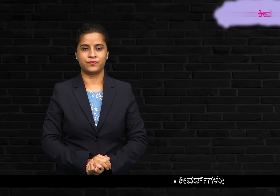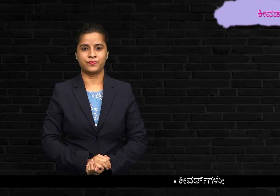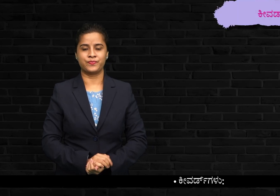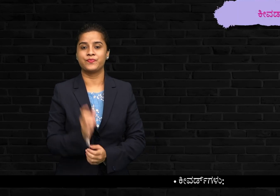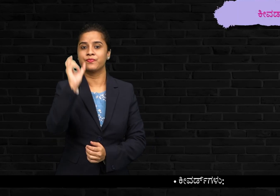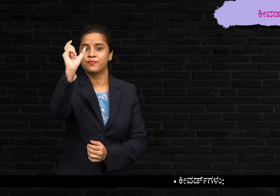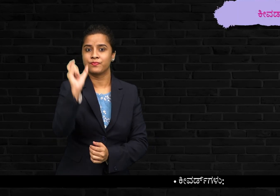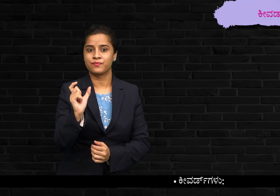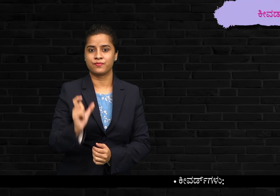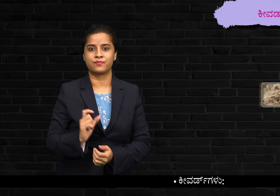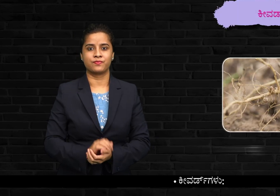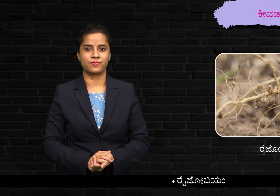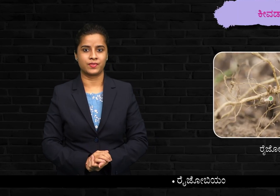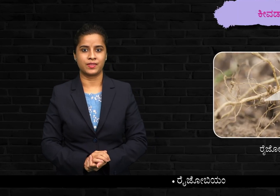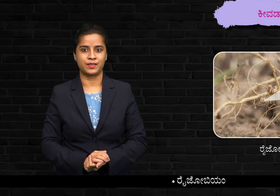ಕೀವರ್ಡ್ಗಳು: